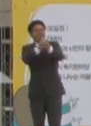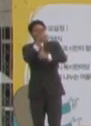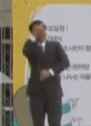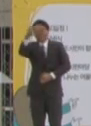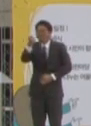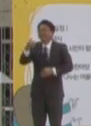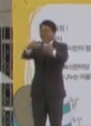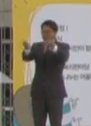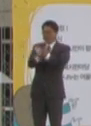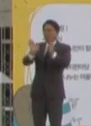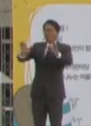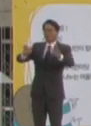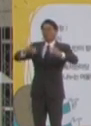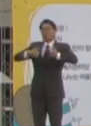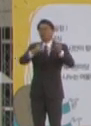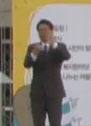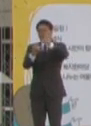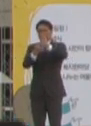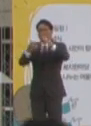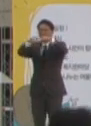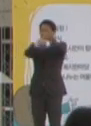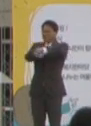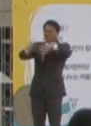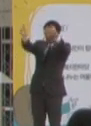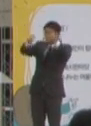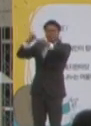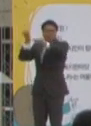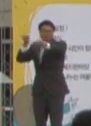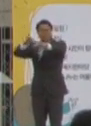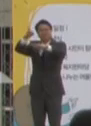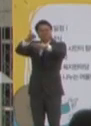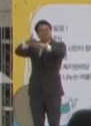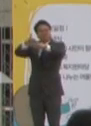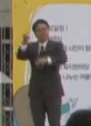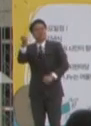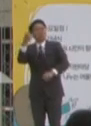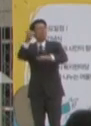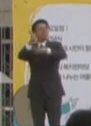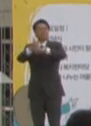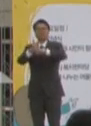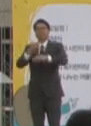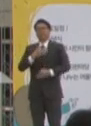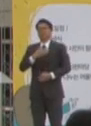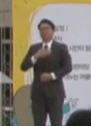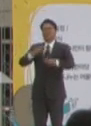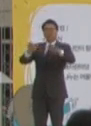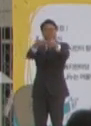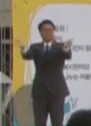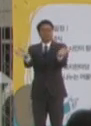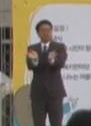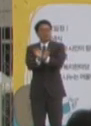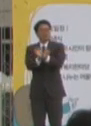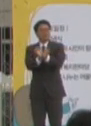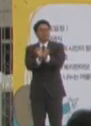팀들입니다. 오늘 공연 함께 즐겨주시면 감사하겠습니다. 네, 감사합니다. 아, 그리고 저 끝으로 저희 이 단원을